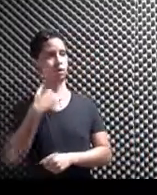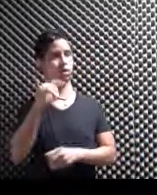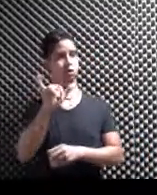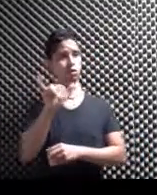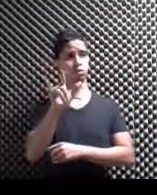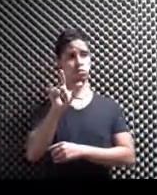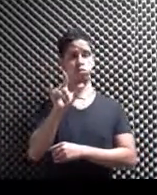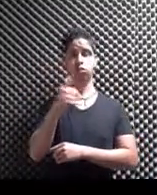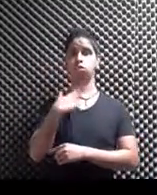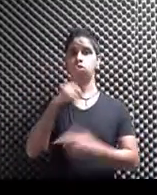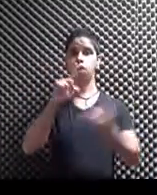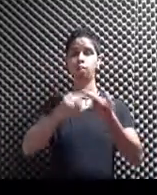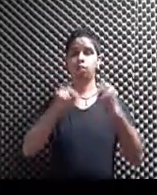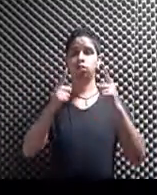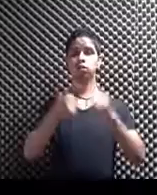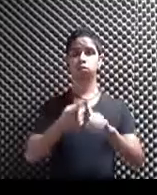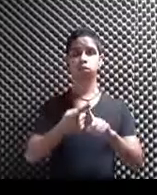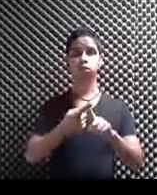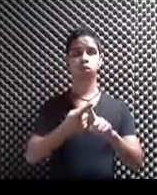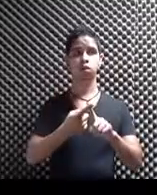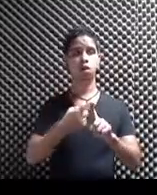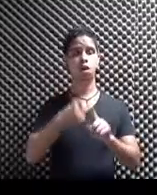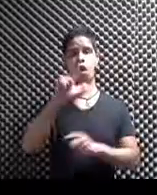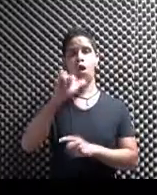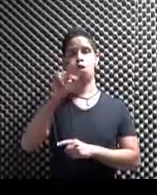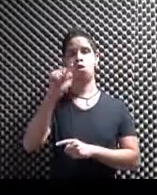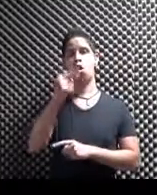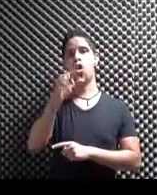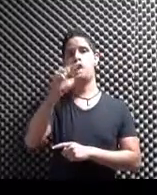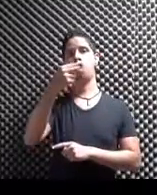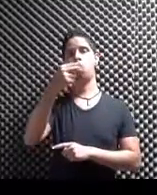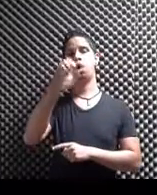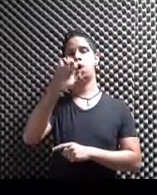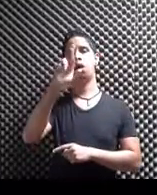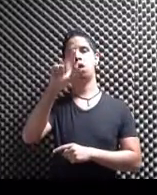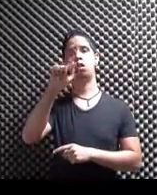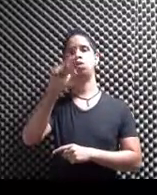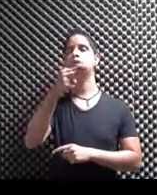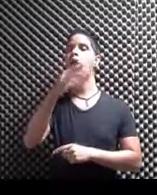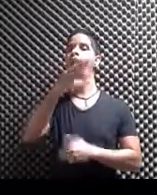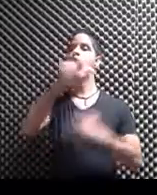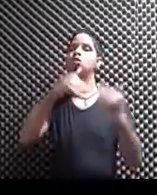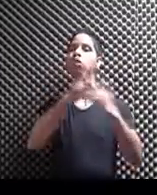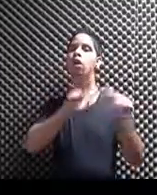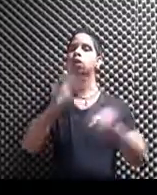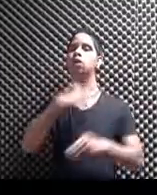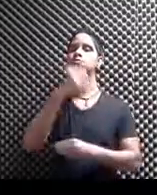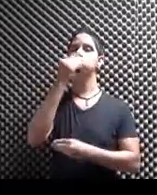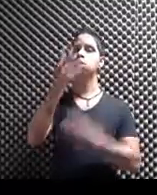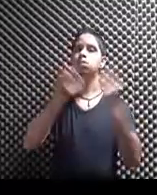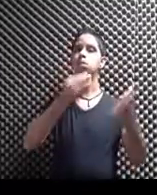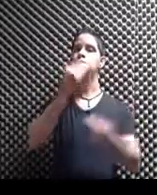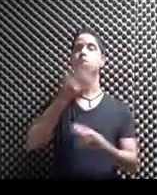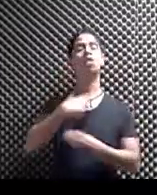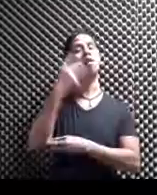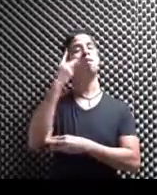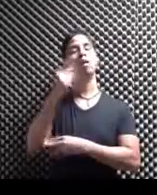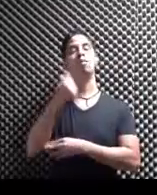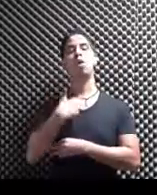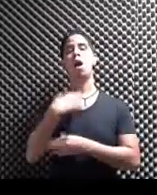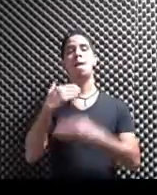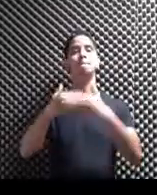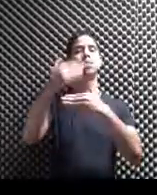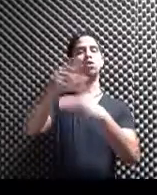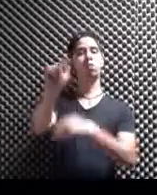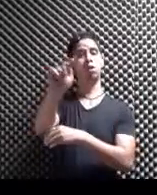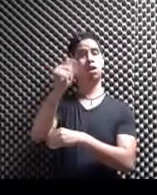¿cómo era que se llamaba? New Heart también así que a todos todos todos un besito y nos vemos el próximo martes y a